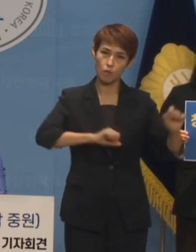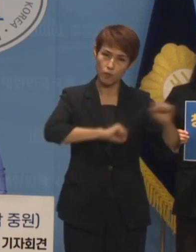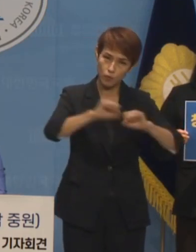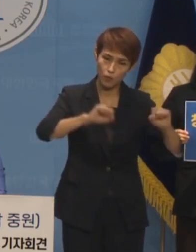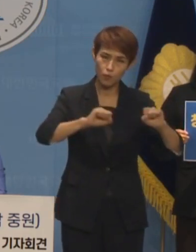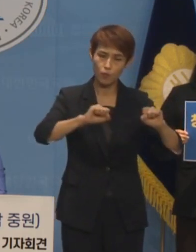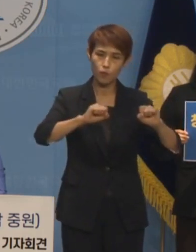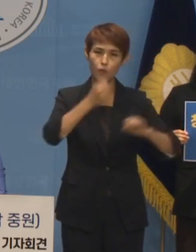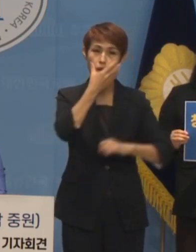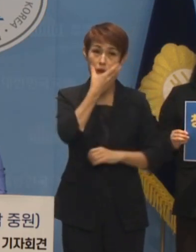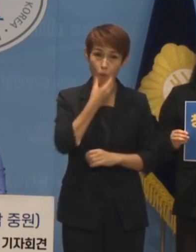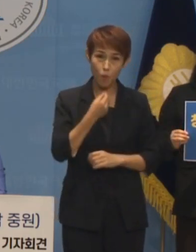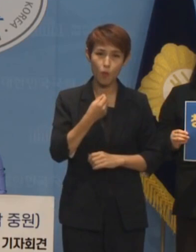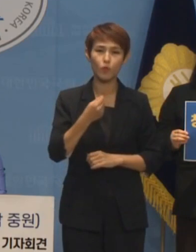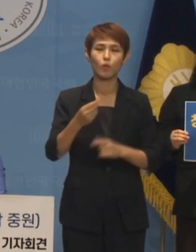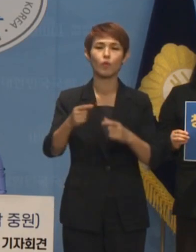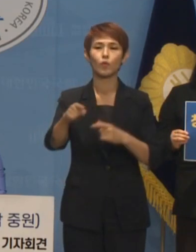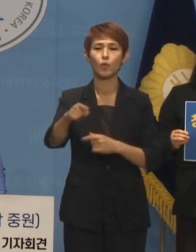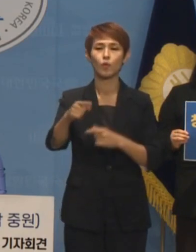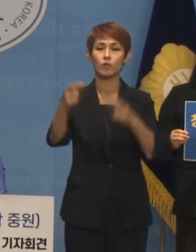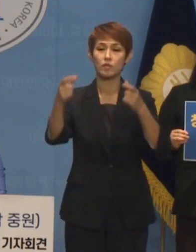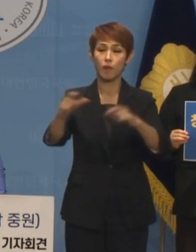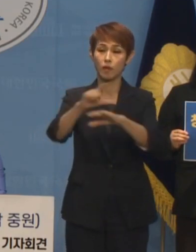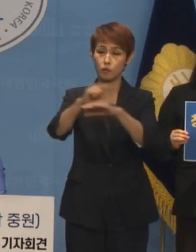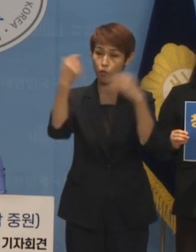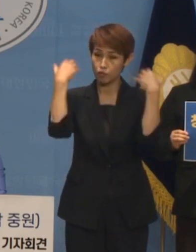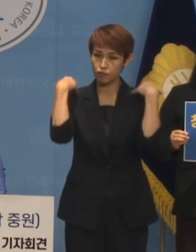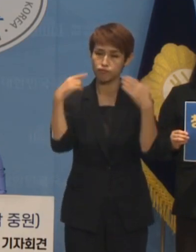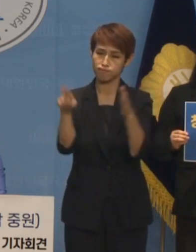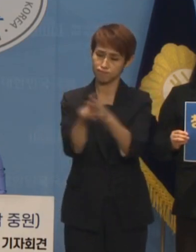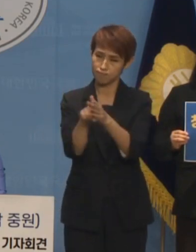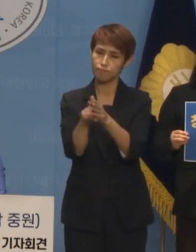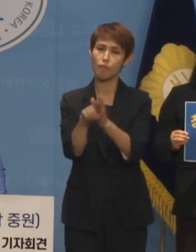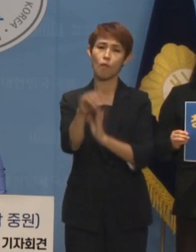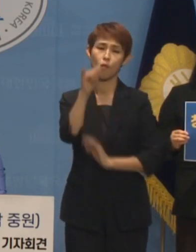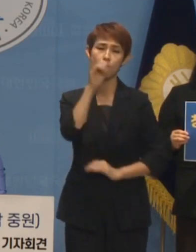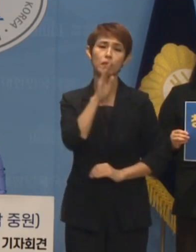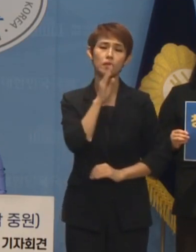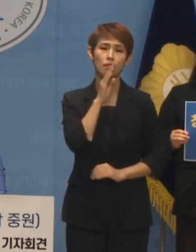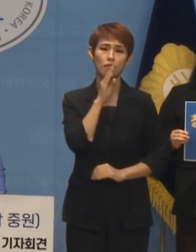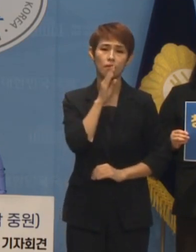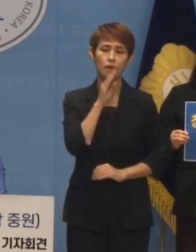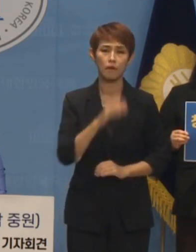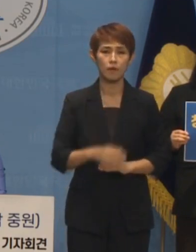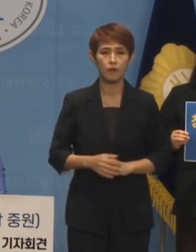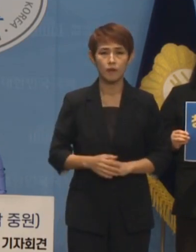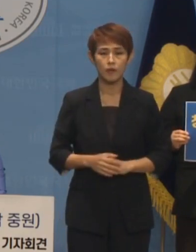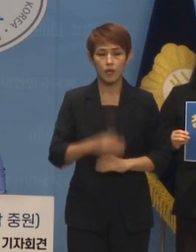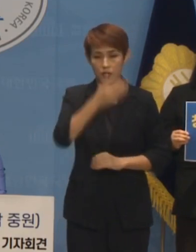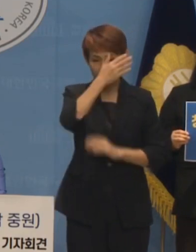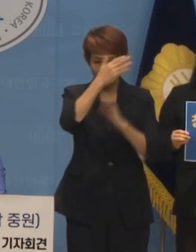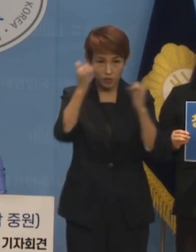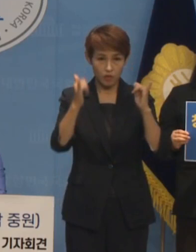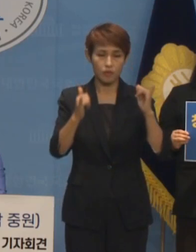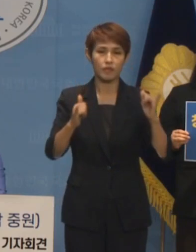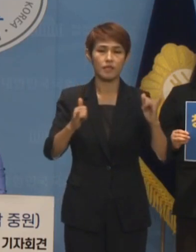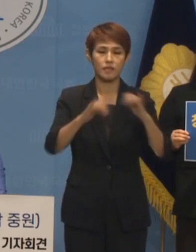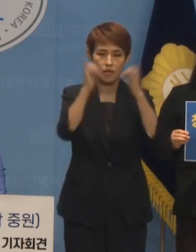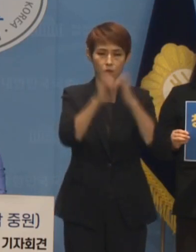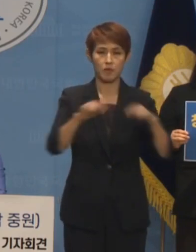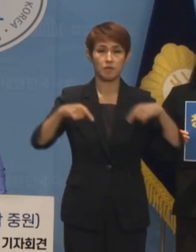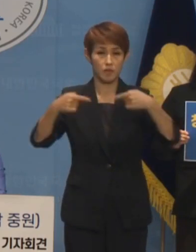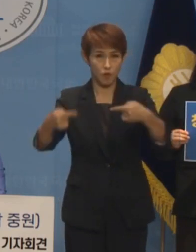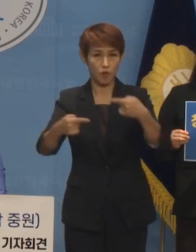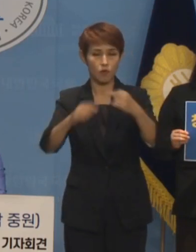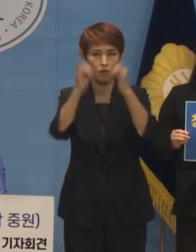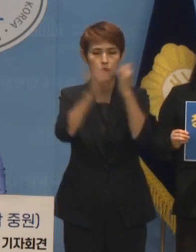지방 정부에 대한 신뢰 수준 향상에도 기여한다고 발표했습니다. 따라서 청년의 사회 참여 촉진 및 사회적 기본권